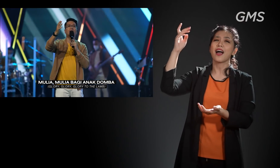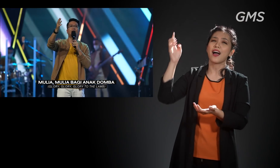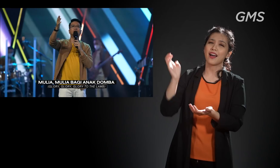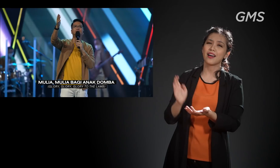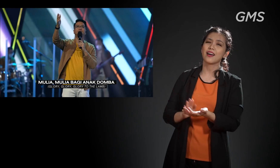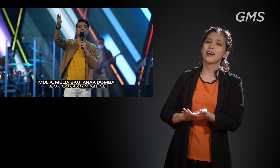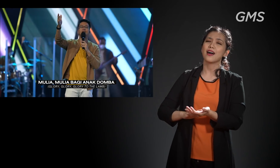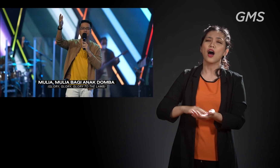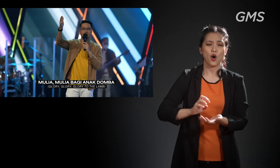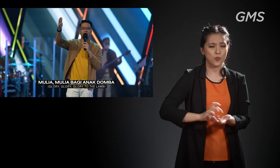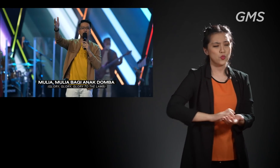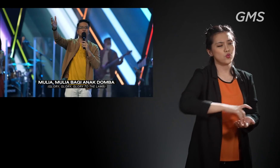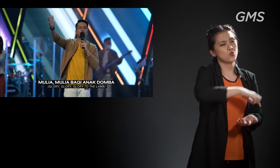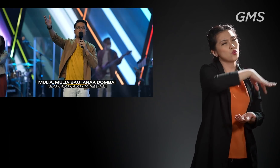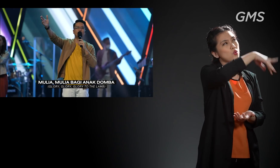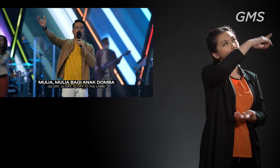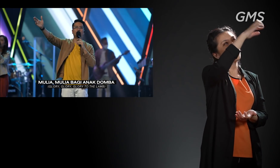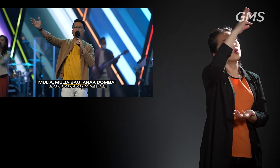Mulia,